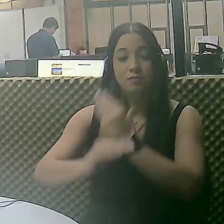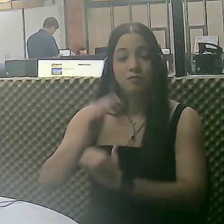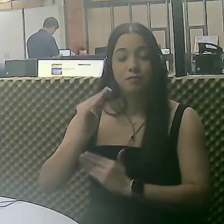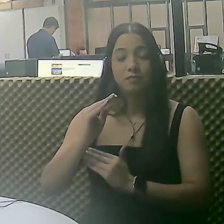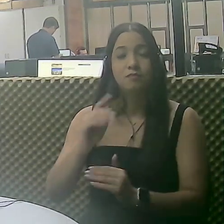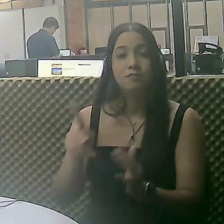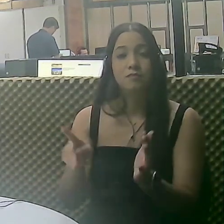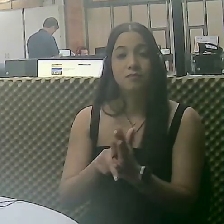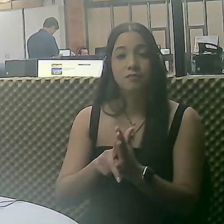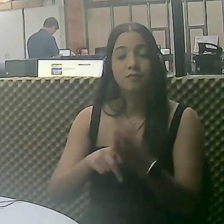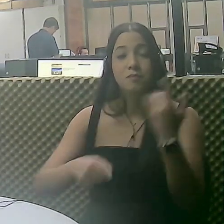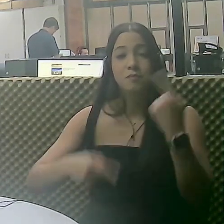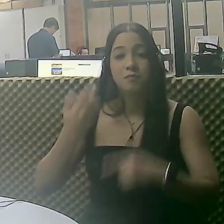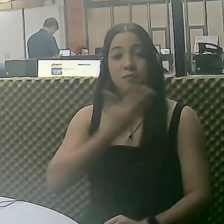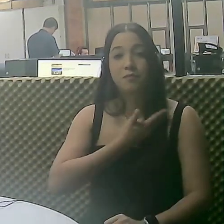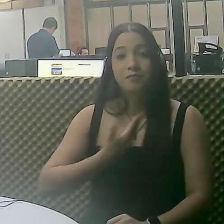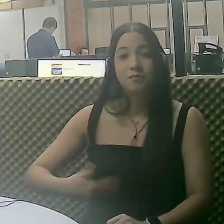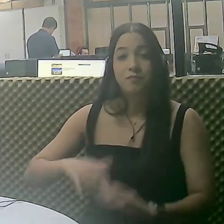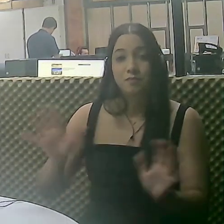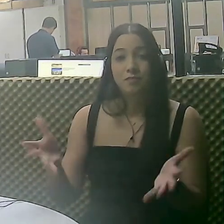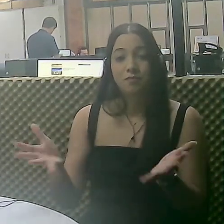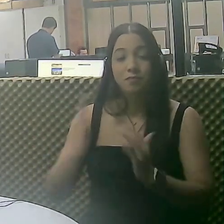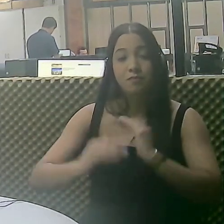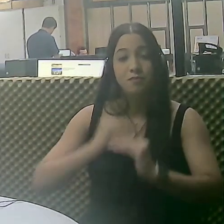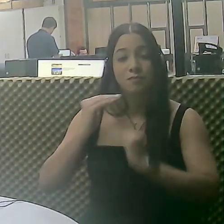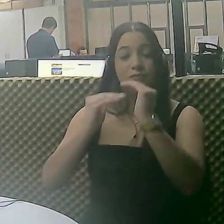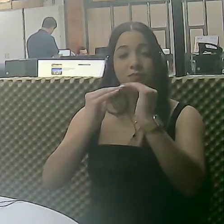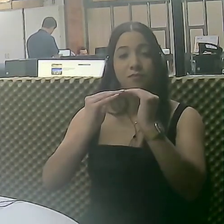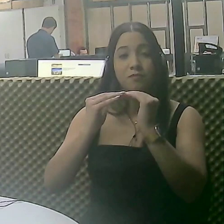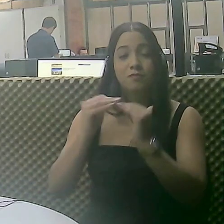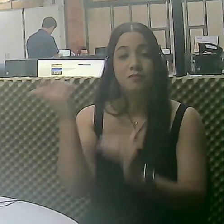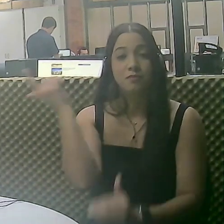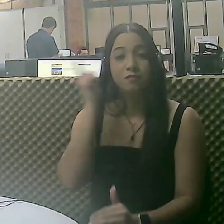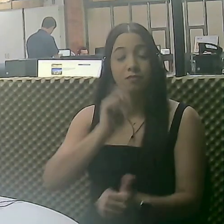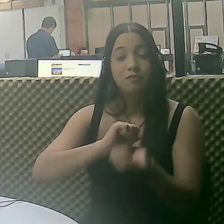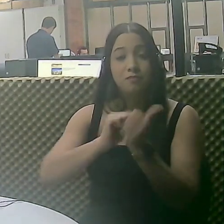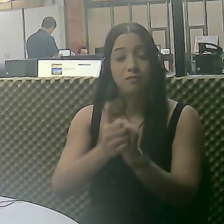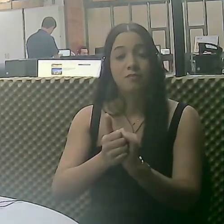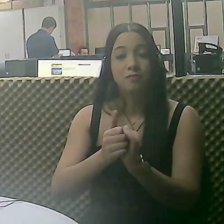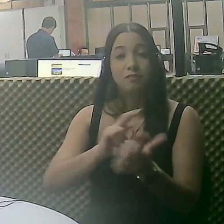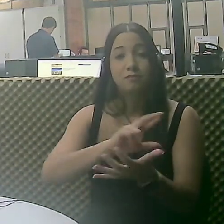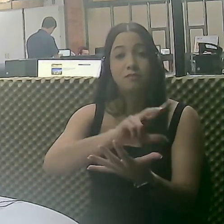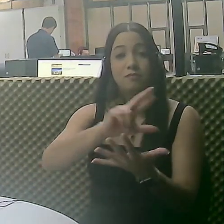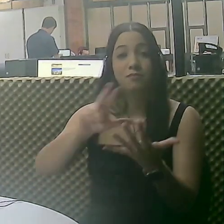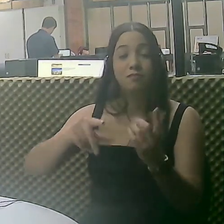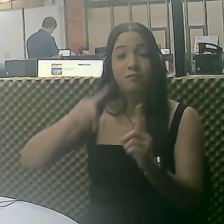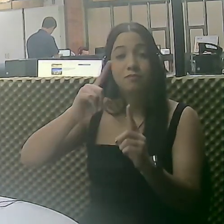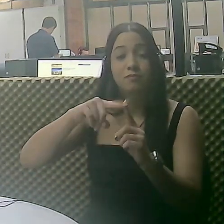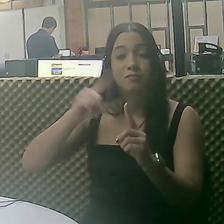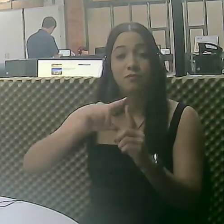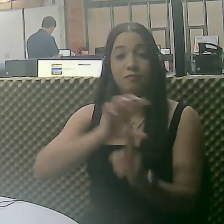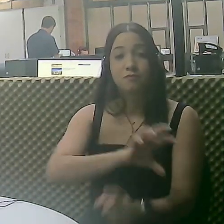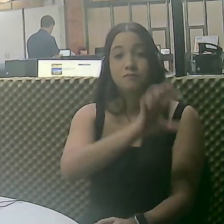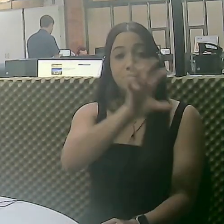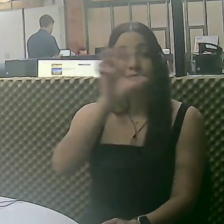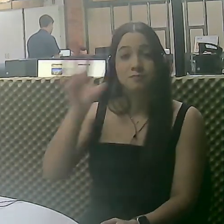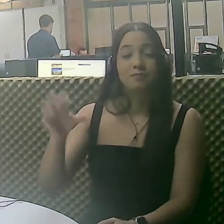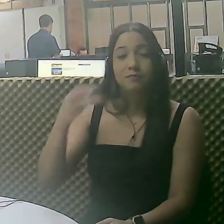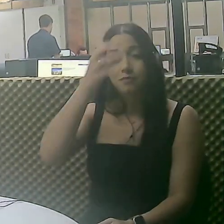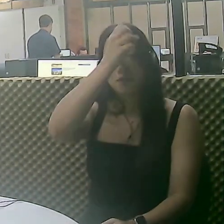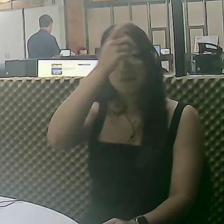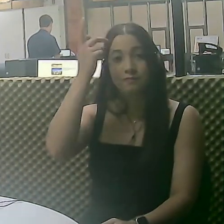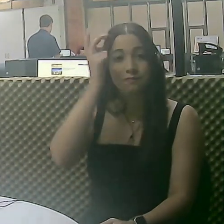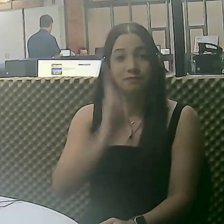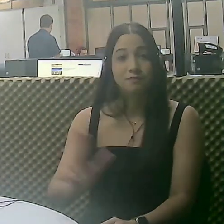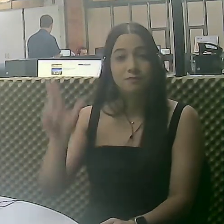Como parte da política pública de estímulo ao desenvolvimento e acesso de atletas em diversas modalidades e categorias, a Prefeitura